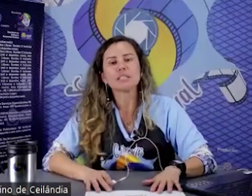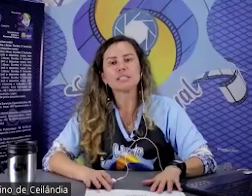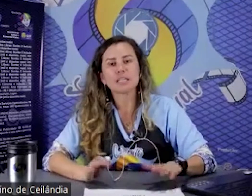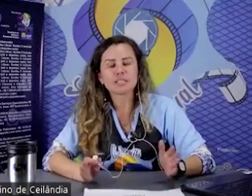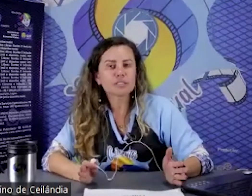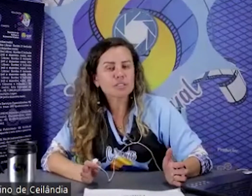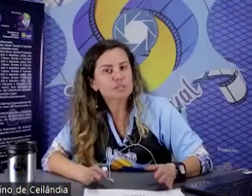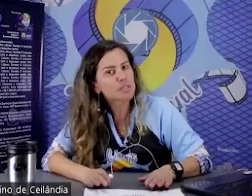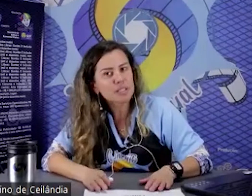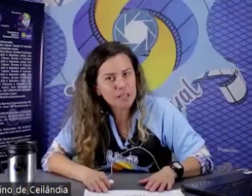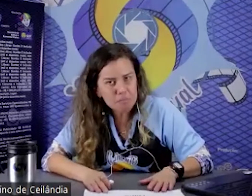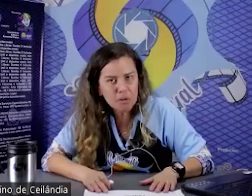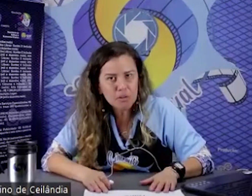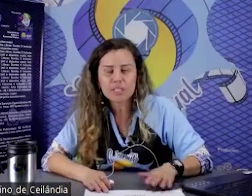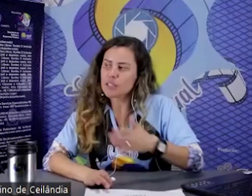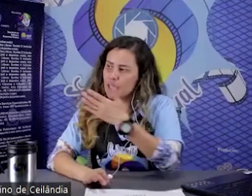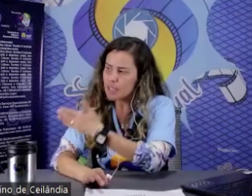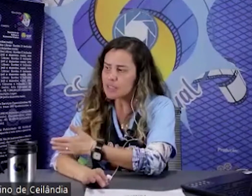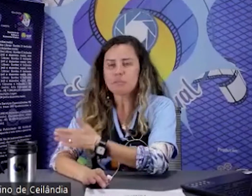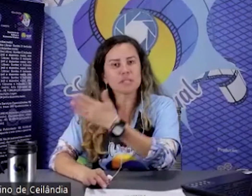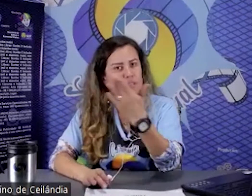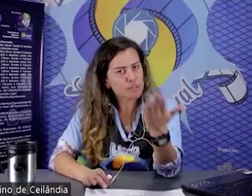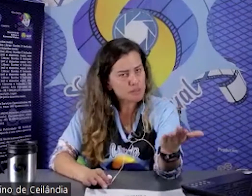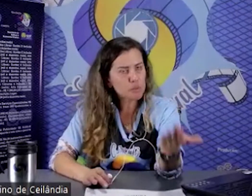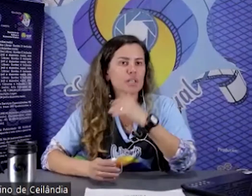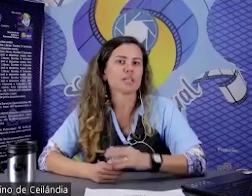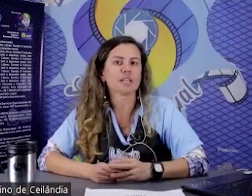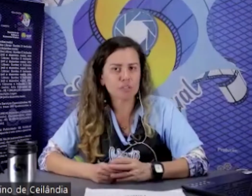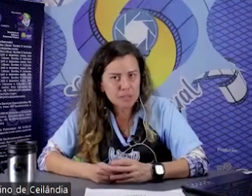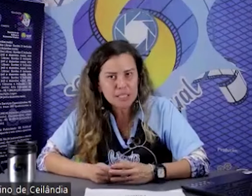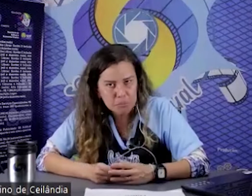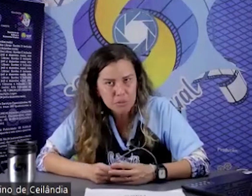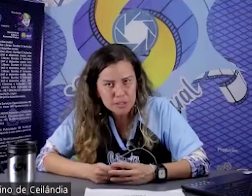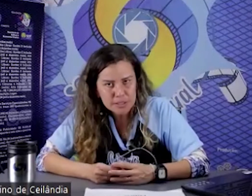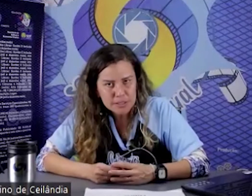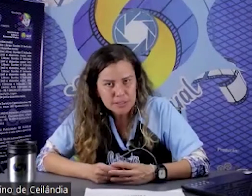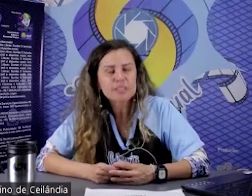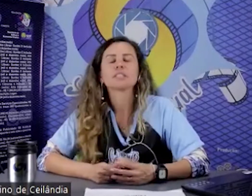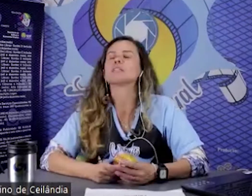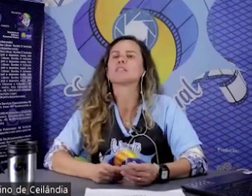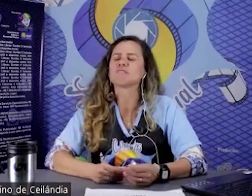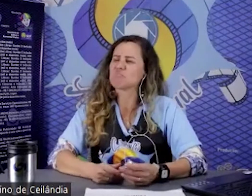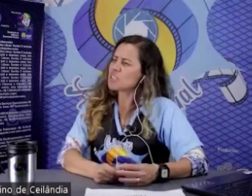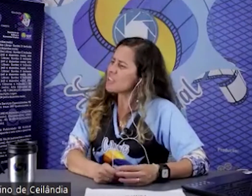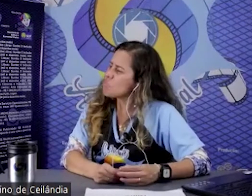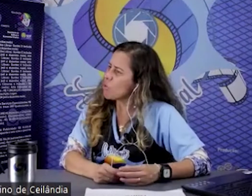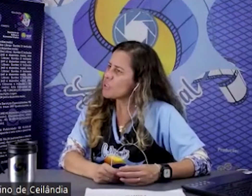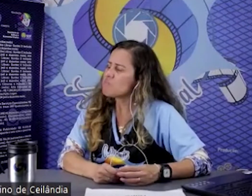ela disse que vocês mandaram ela embora, ela quer saber por que ela foi mandada embora. Mandar embora?